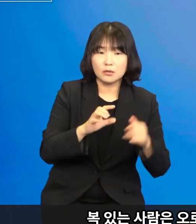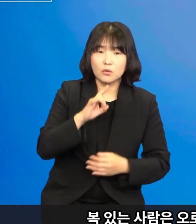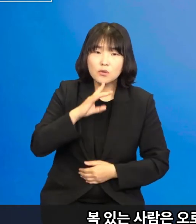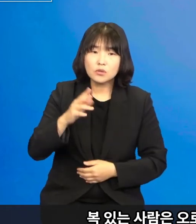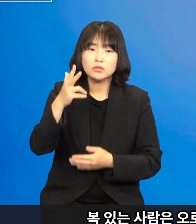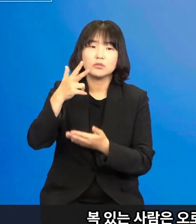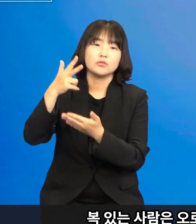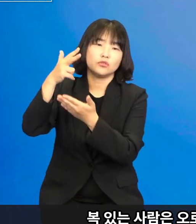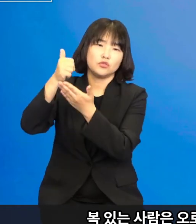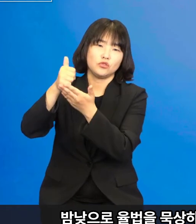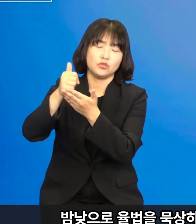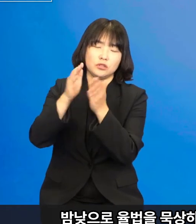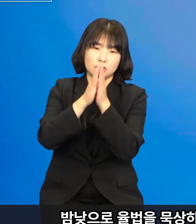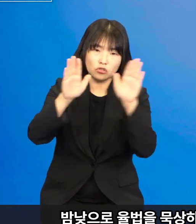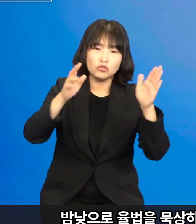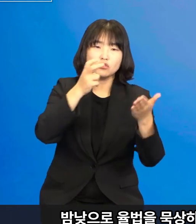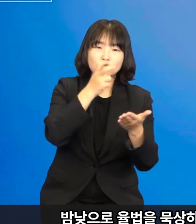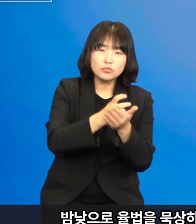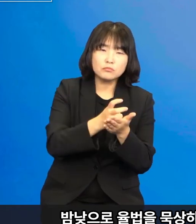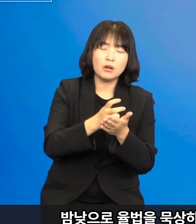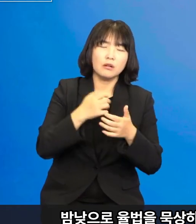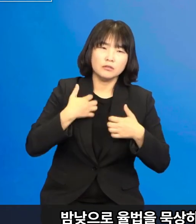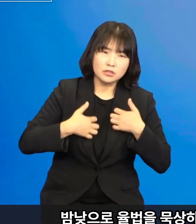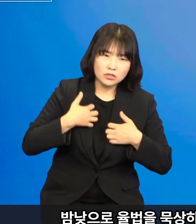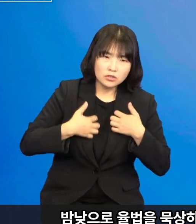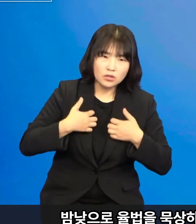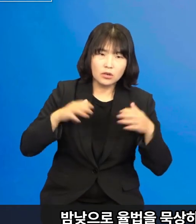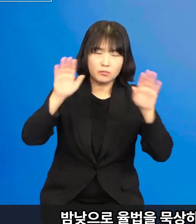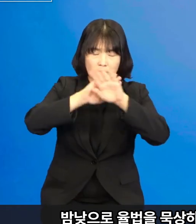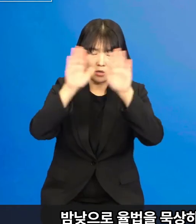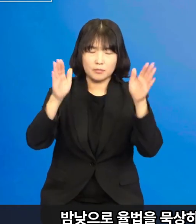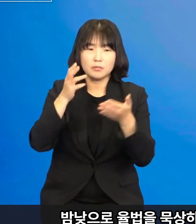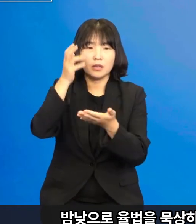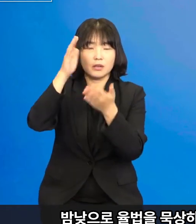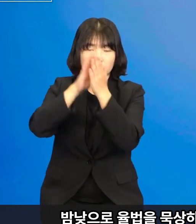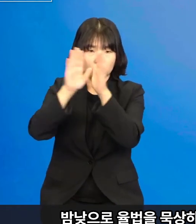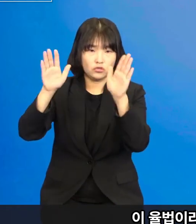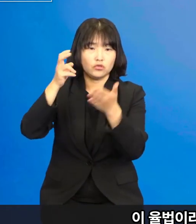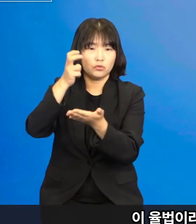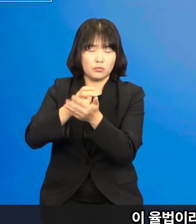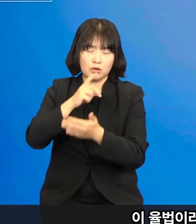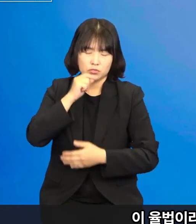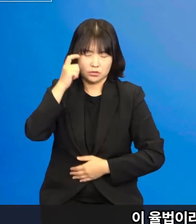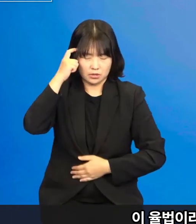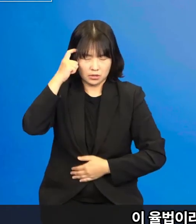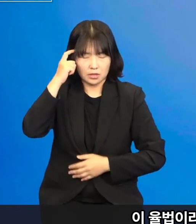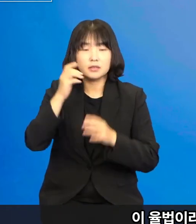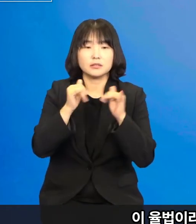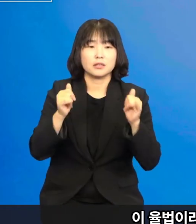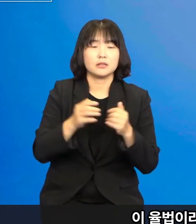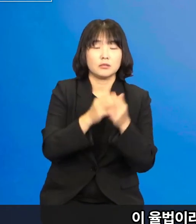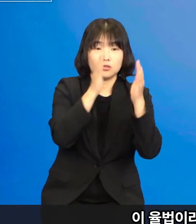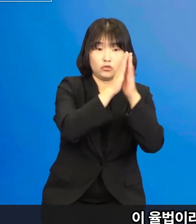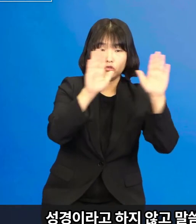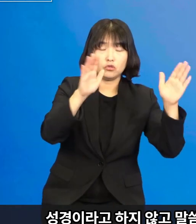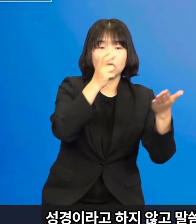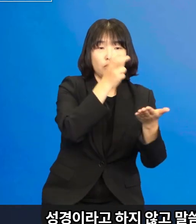주의 말씀을 즐거워하며 밤낮으로 율법을 묵상하는 사람이다 라고 되어 있습니다. 이 율법이라고 하는 단어를